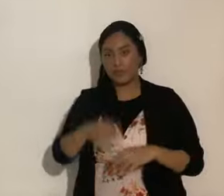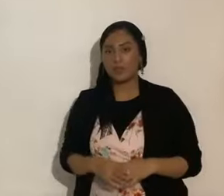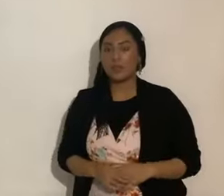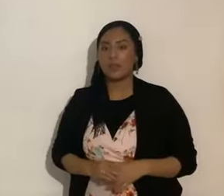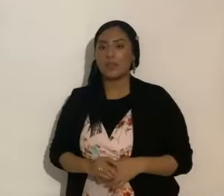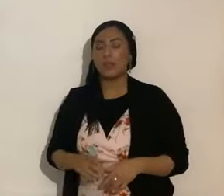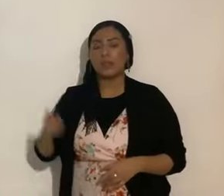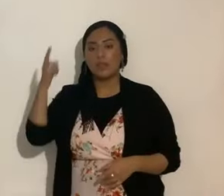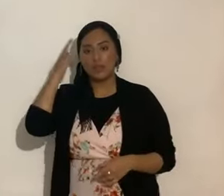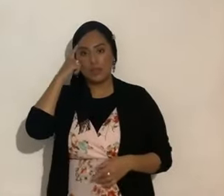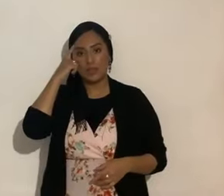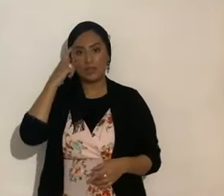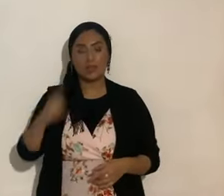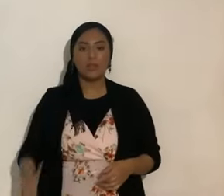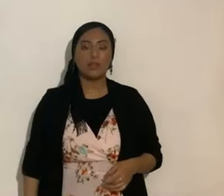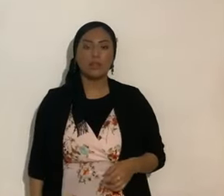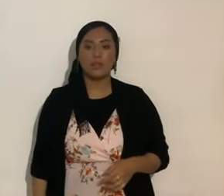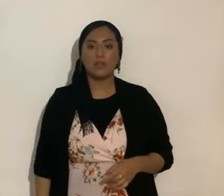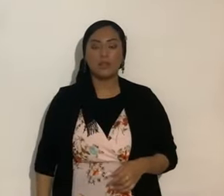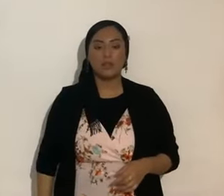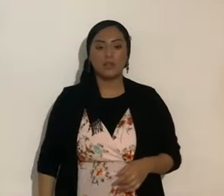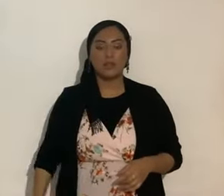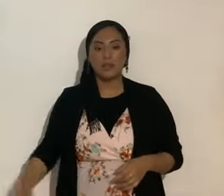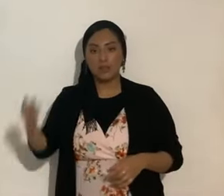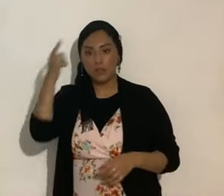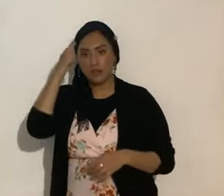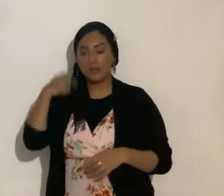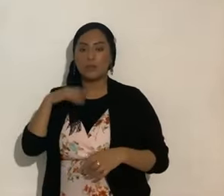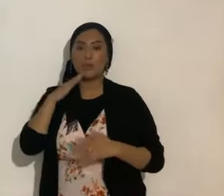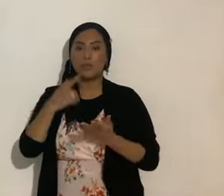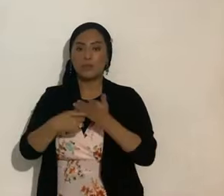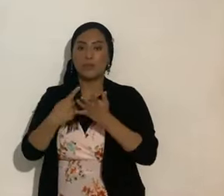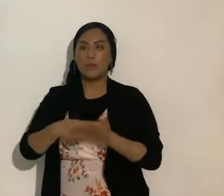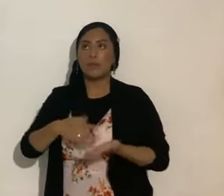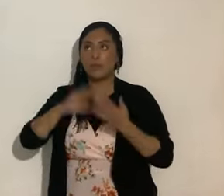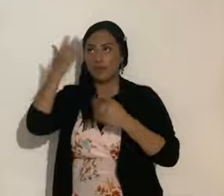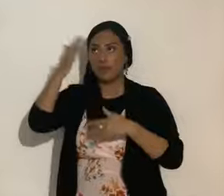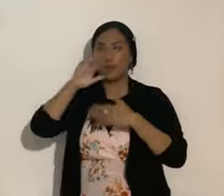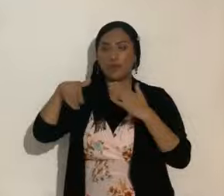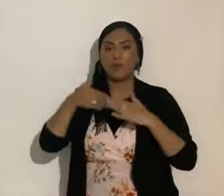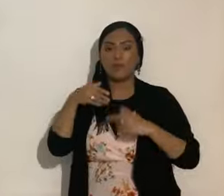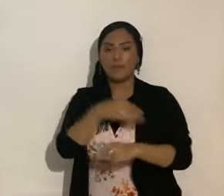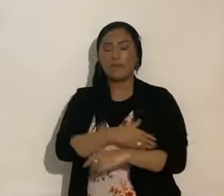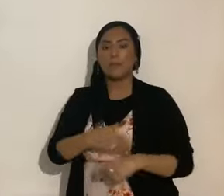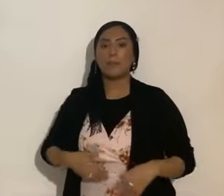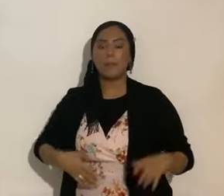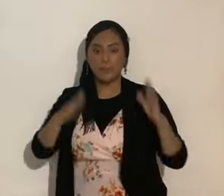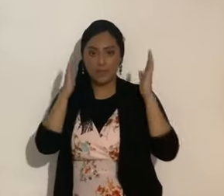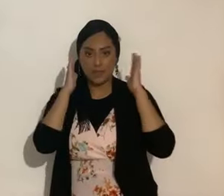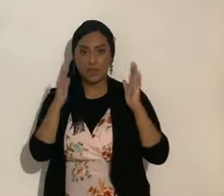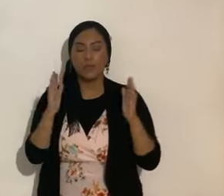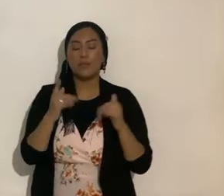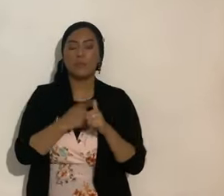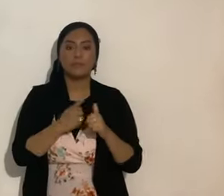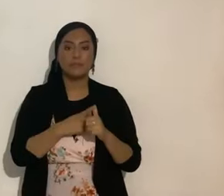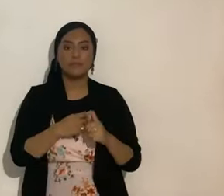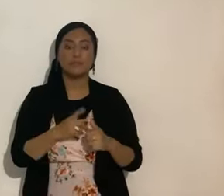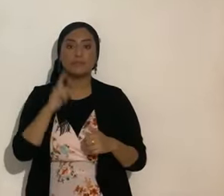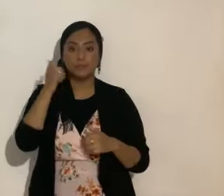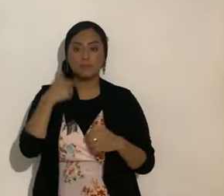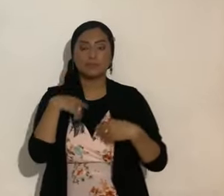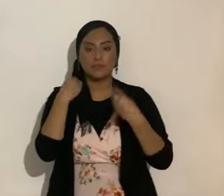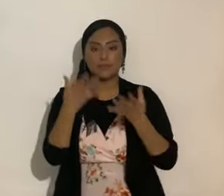entonces pensemos todos que rendiremos cuentas ante el Todopoderoso. Ahora, mucha atención, escuchen primero y yo después